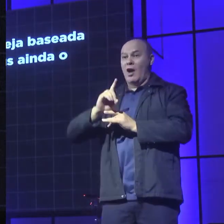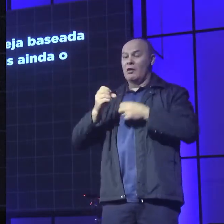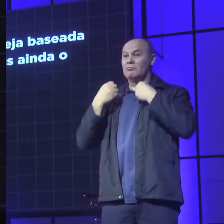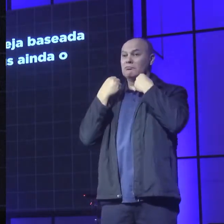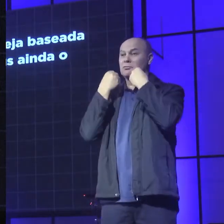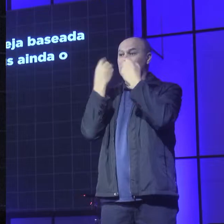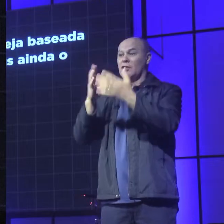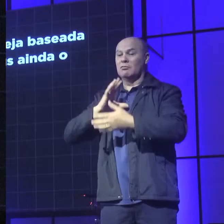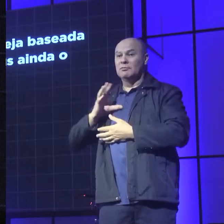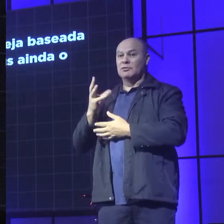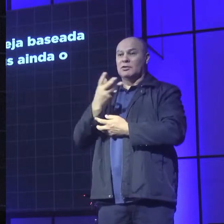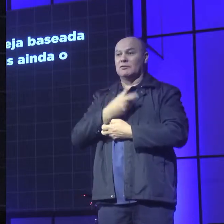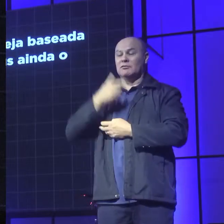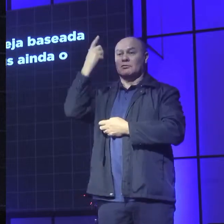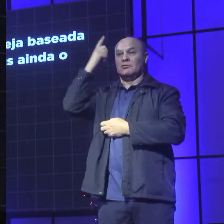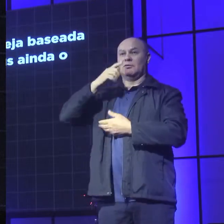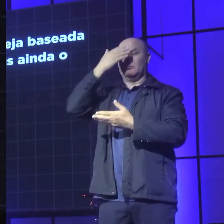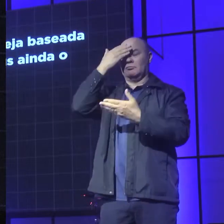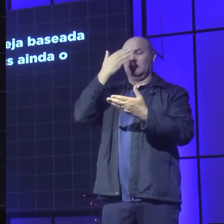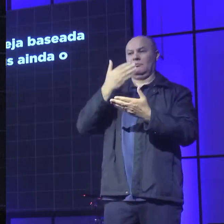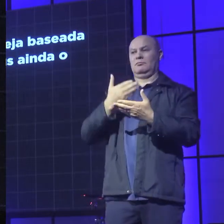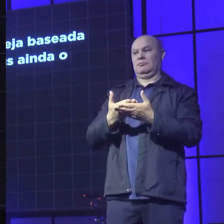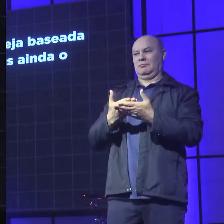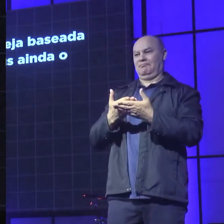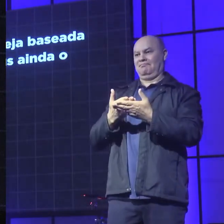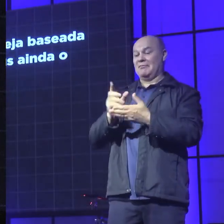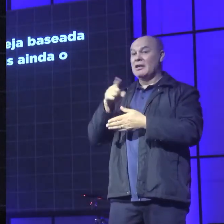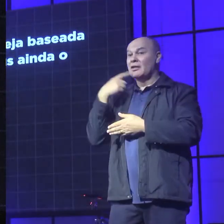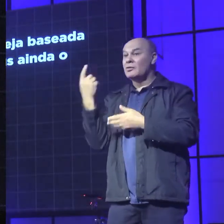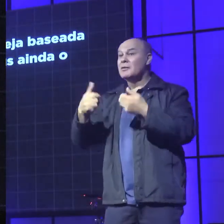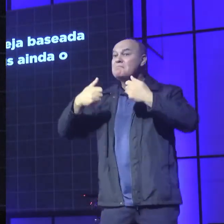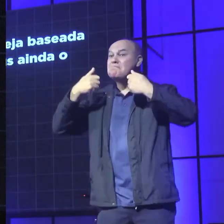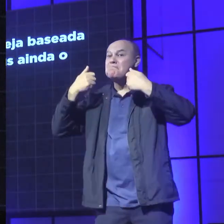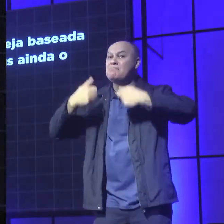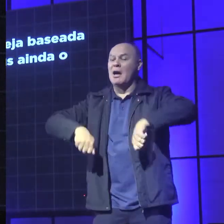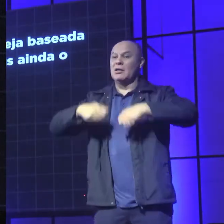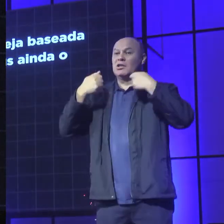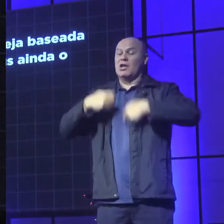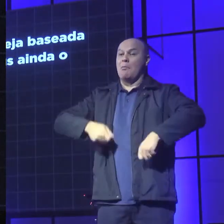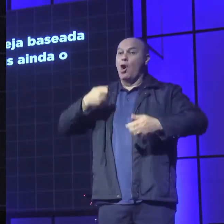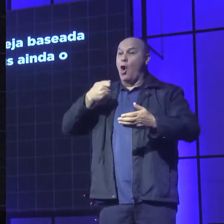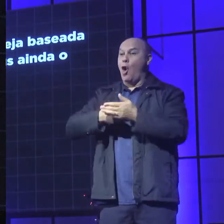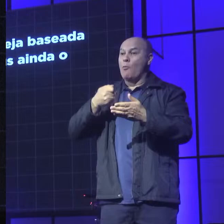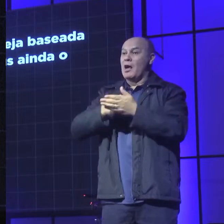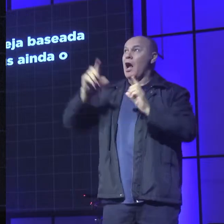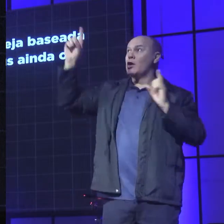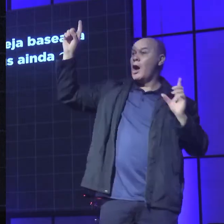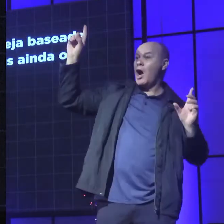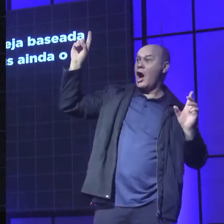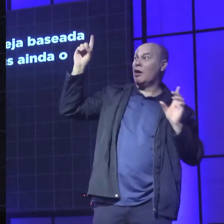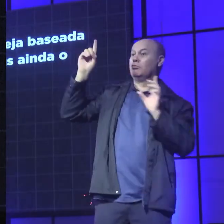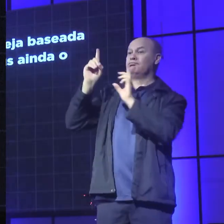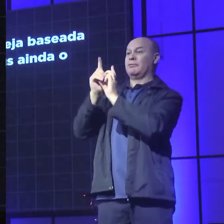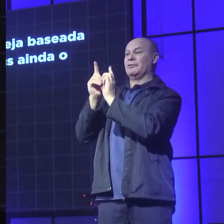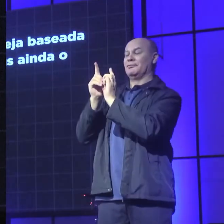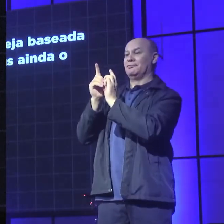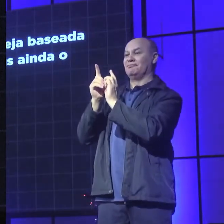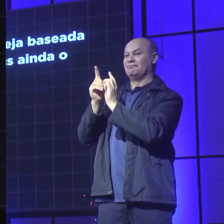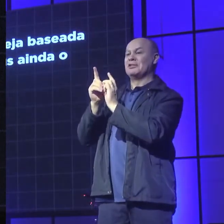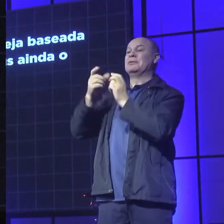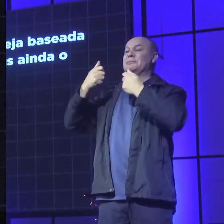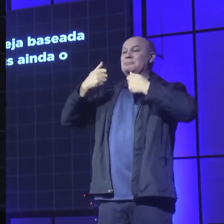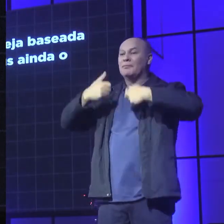a verdade é que eu e você precisamos de Deus. A verdade é que eu e você